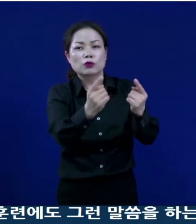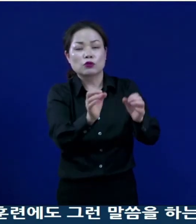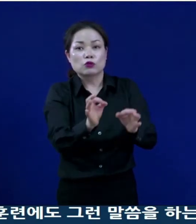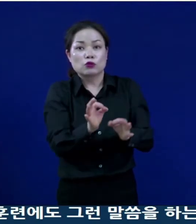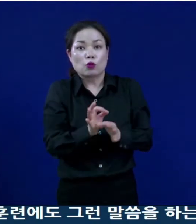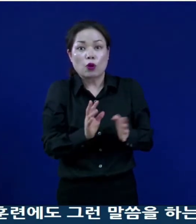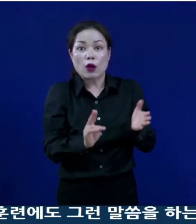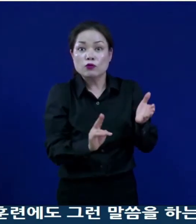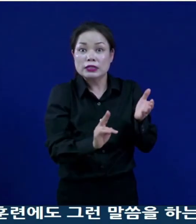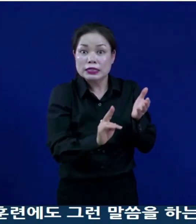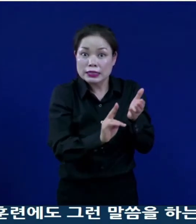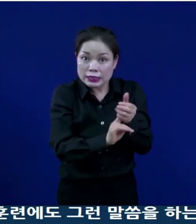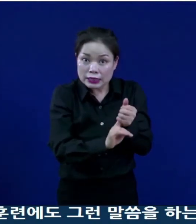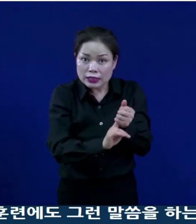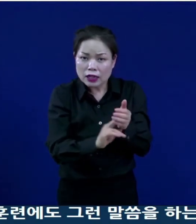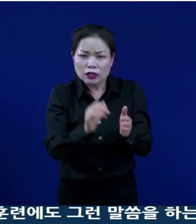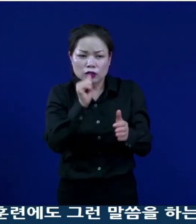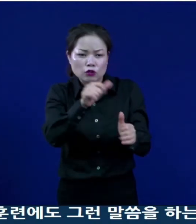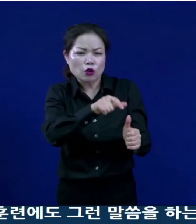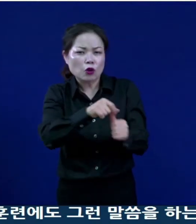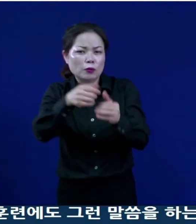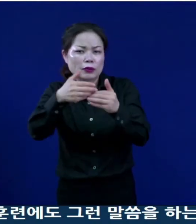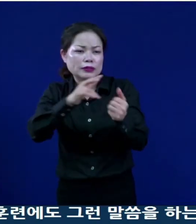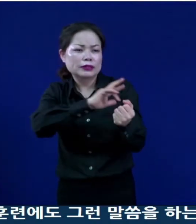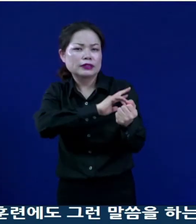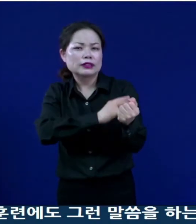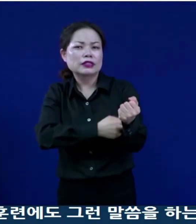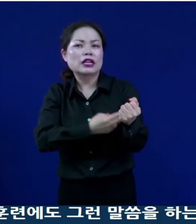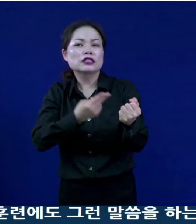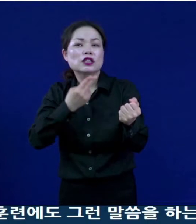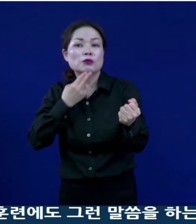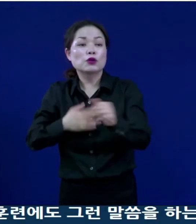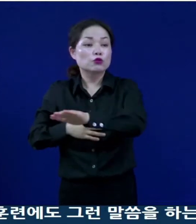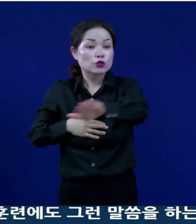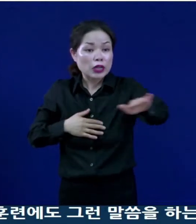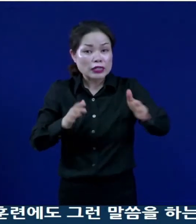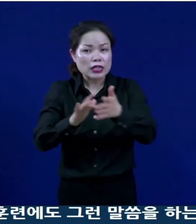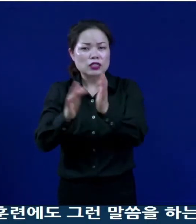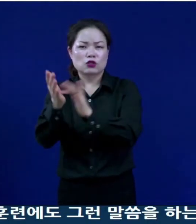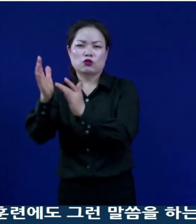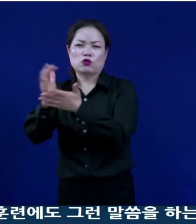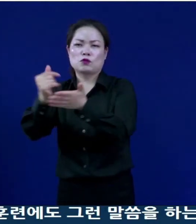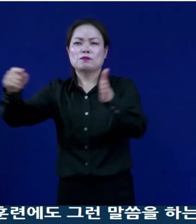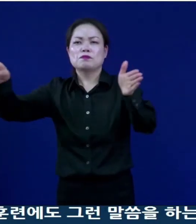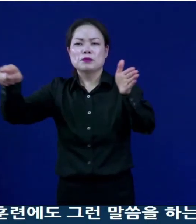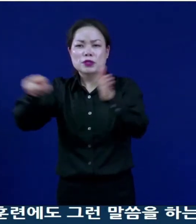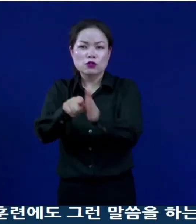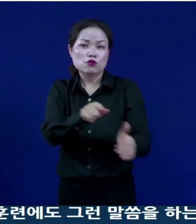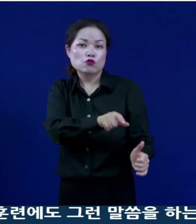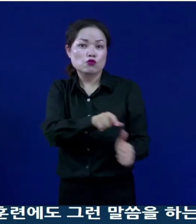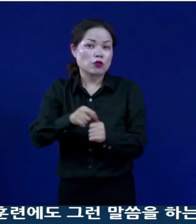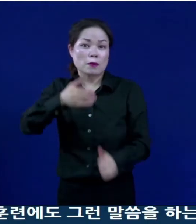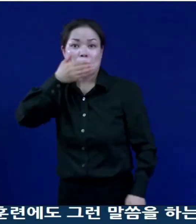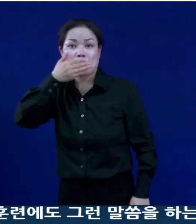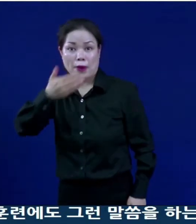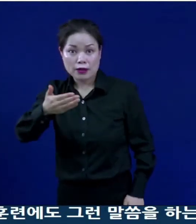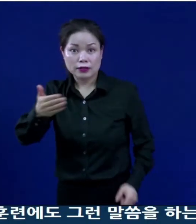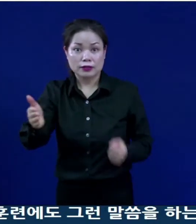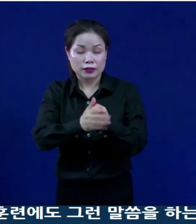기적은 바로 절대 구원받을 수 있는 자격이 없었던 우리가 예수 그리스도를 믿음으로 구원을 받게 되었다는